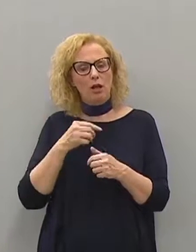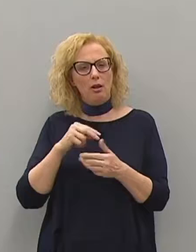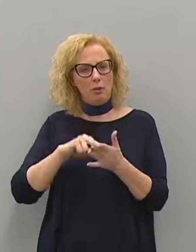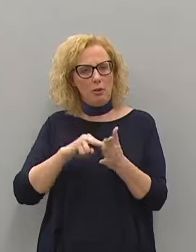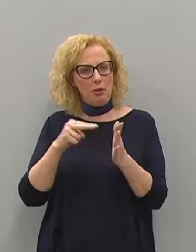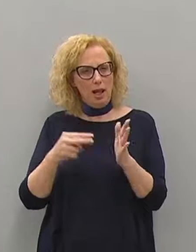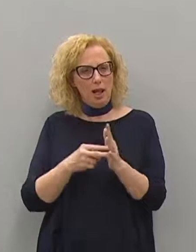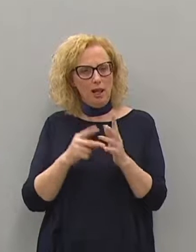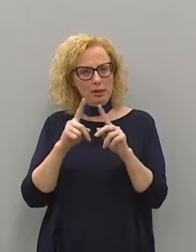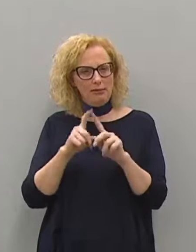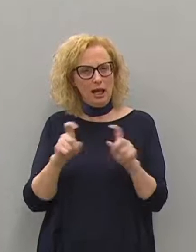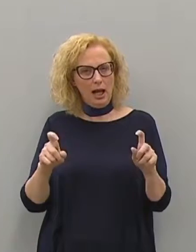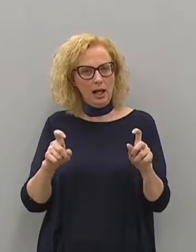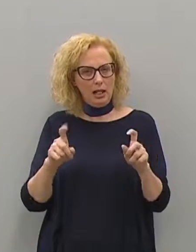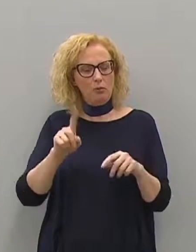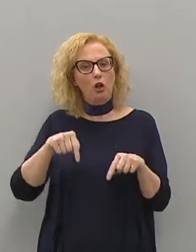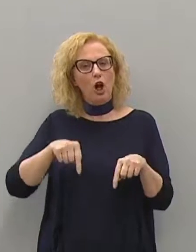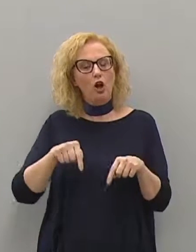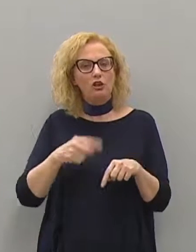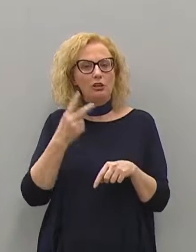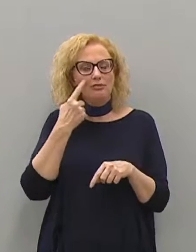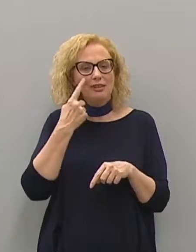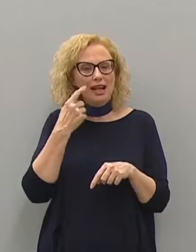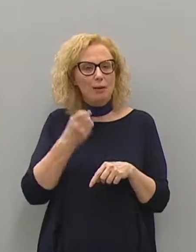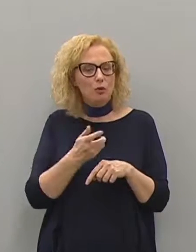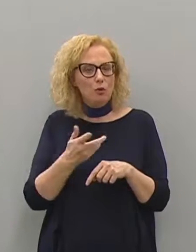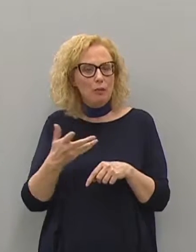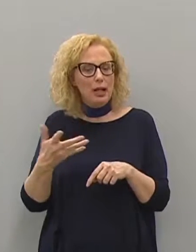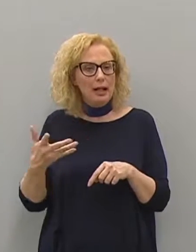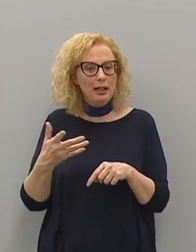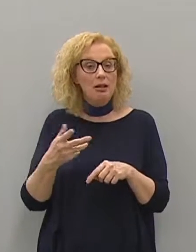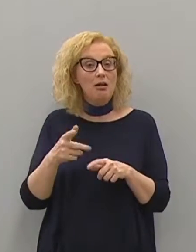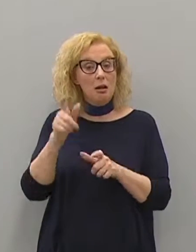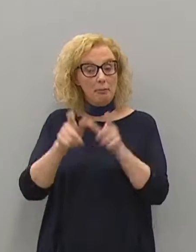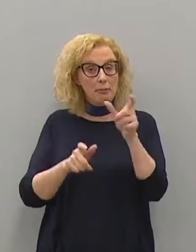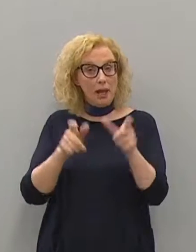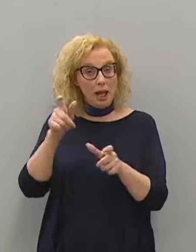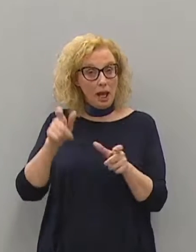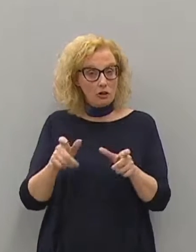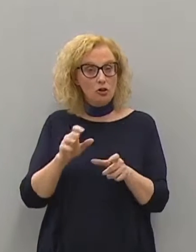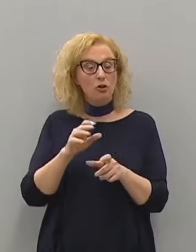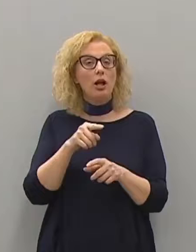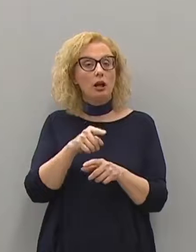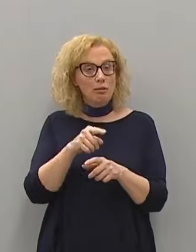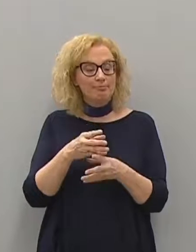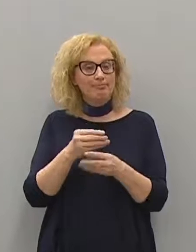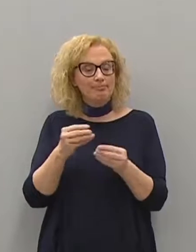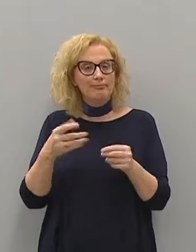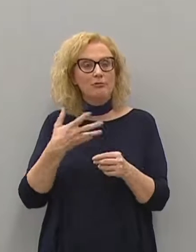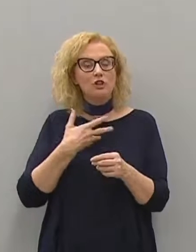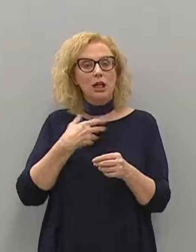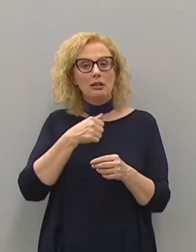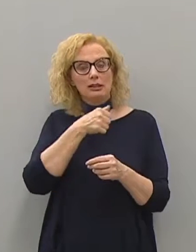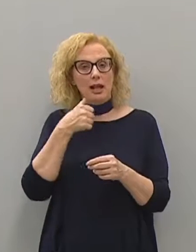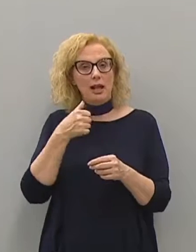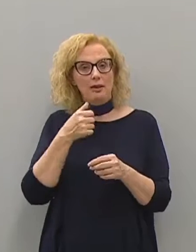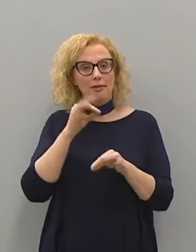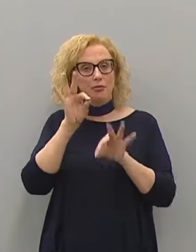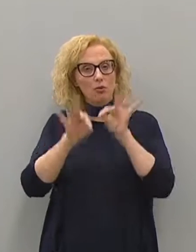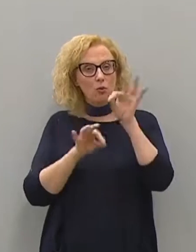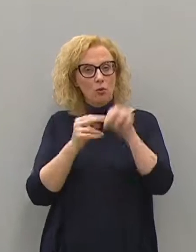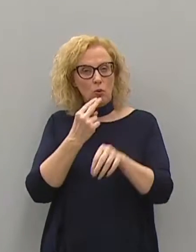vedendo anche dei numeri di oggi con apporto di questi poi ha bisogno anche di cure semi intensive o di cure intensive